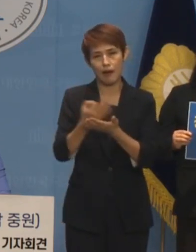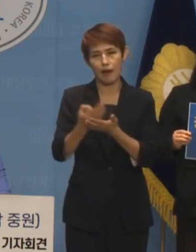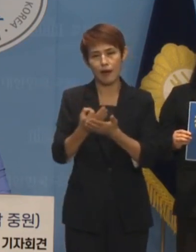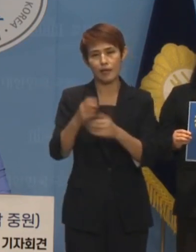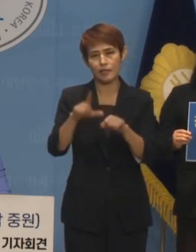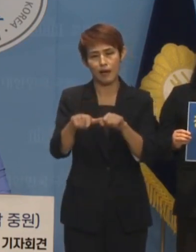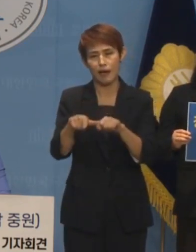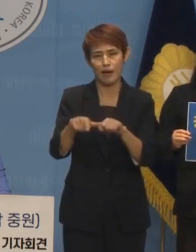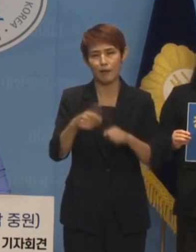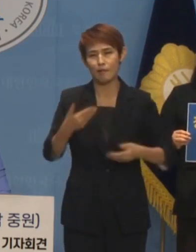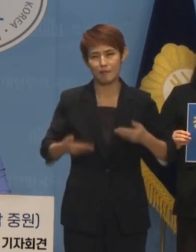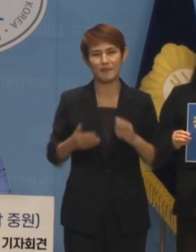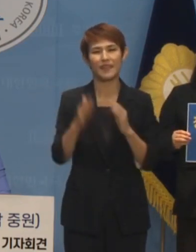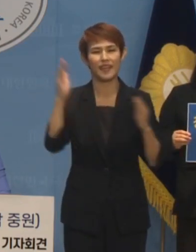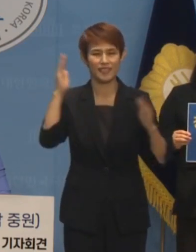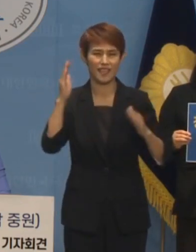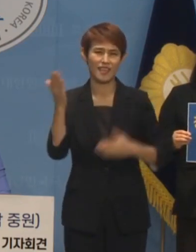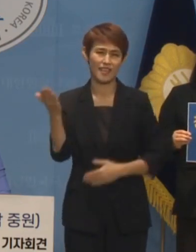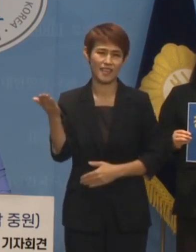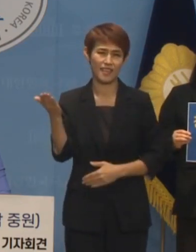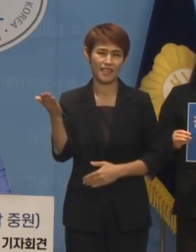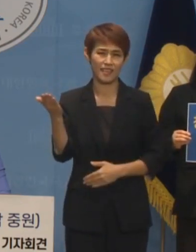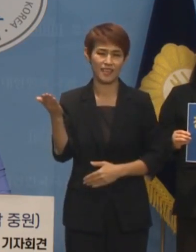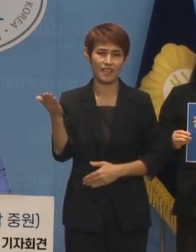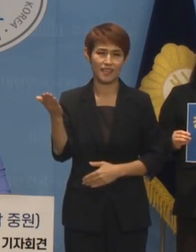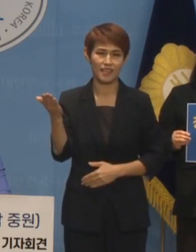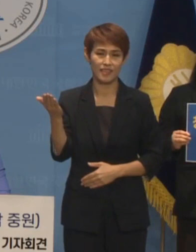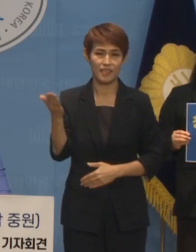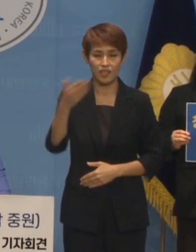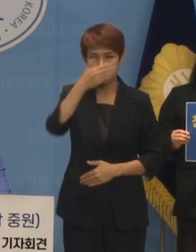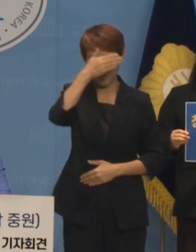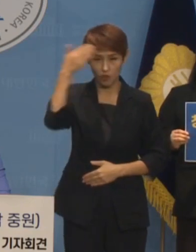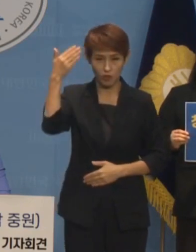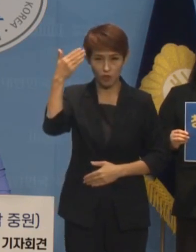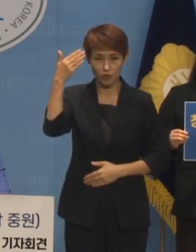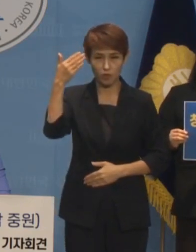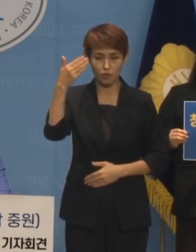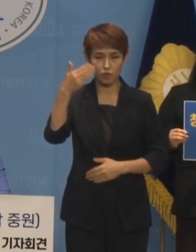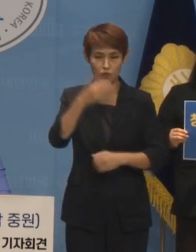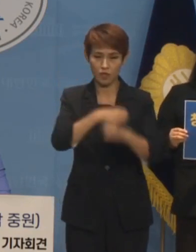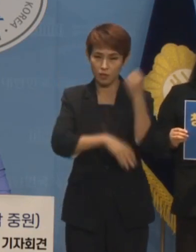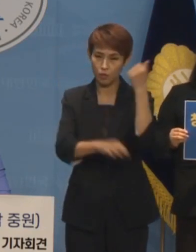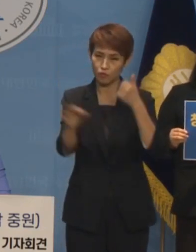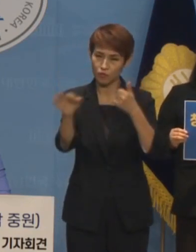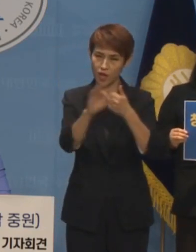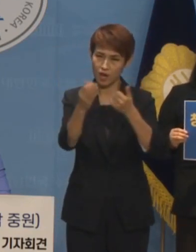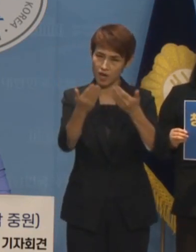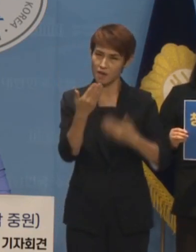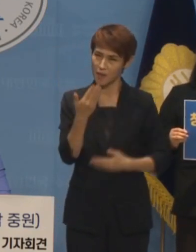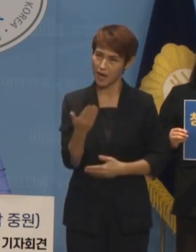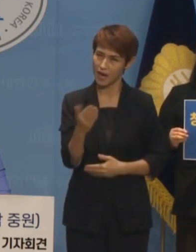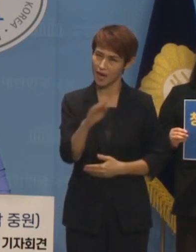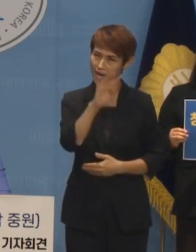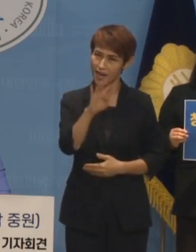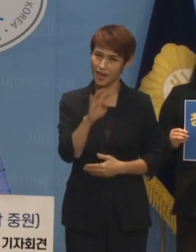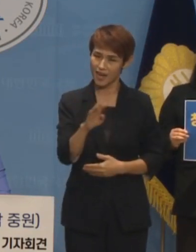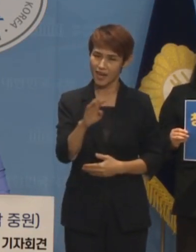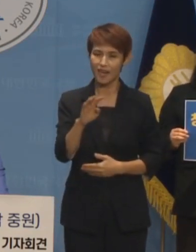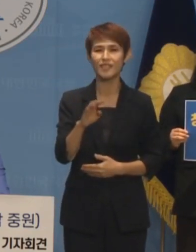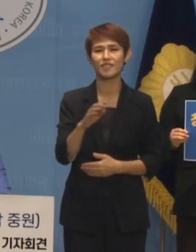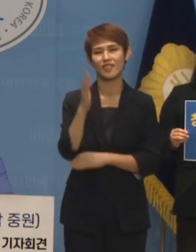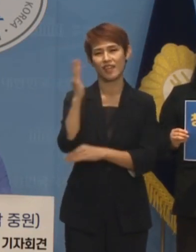우리 대학생, 과연 이 대학생이 다음에 청년수당을 받을 수 있을까요? 이진영 위원장의 발언 들어보겠습니다.